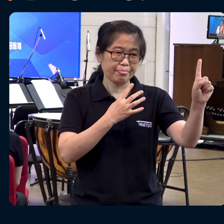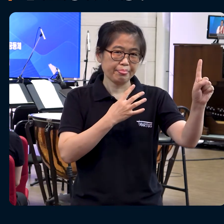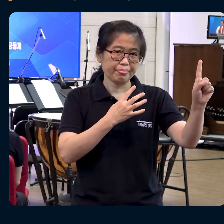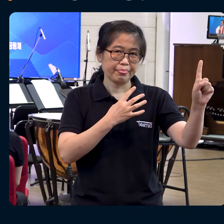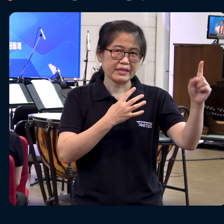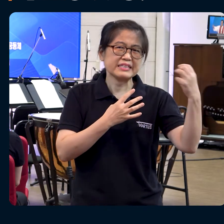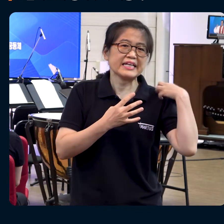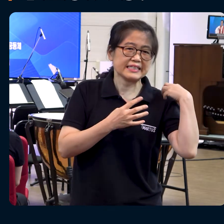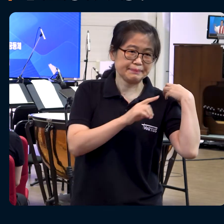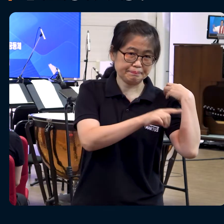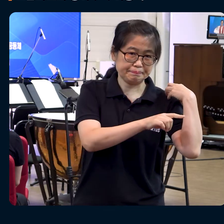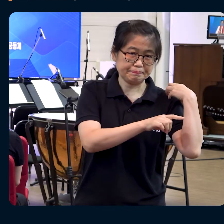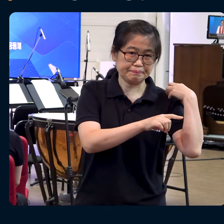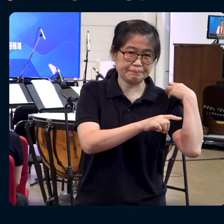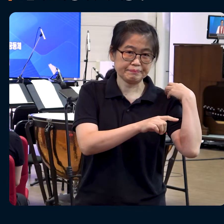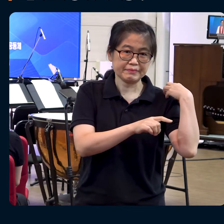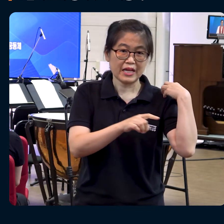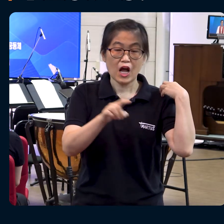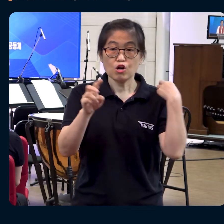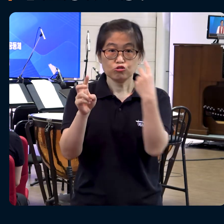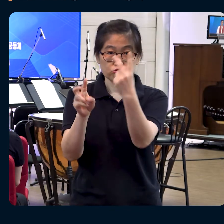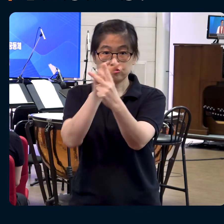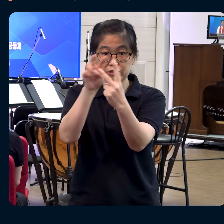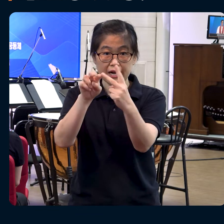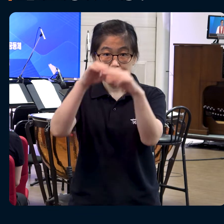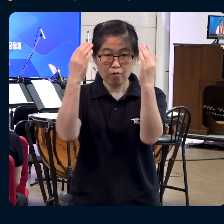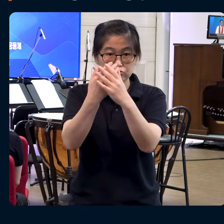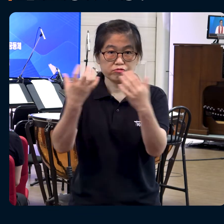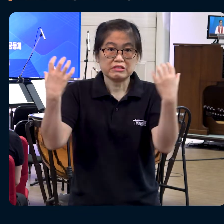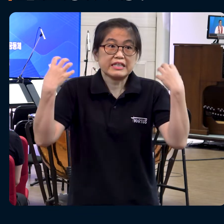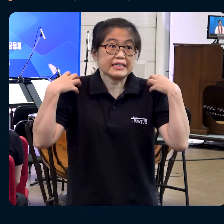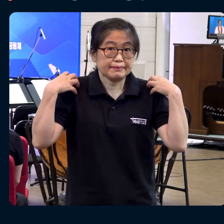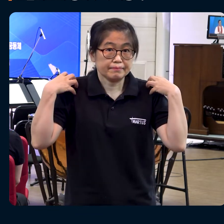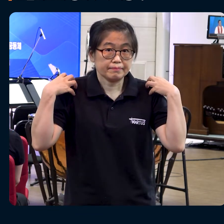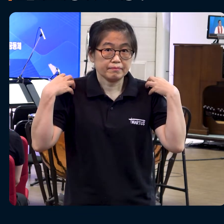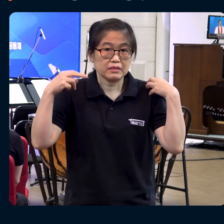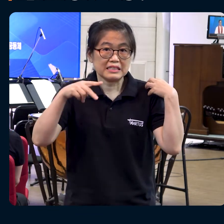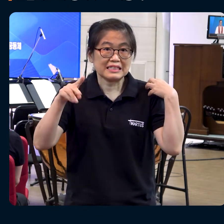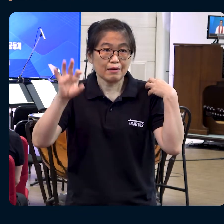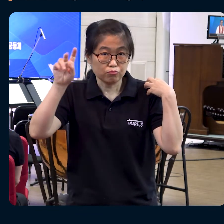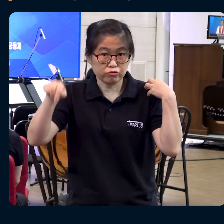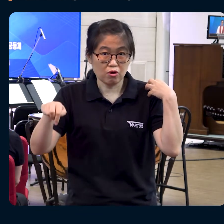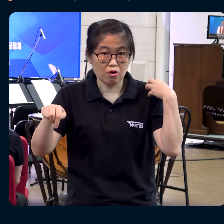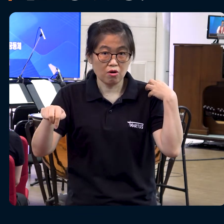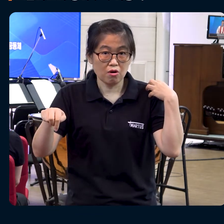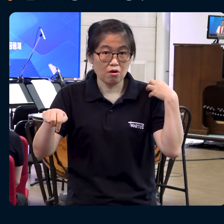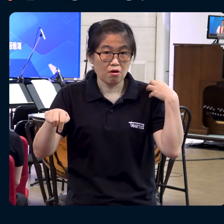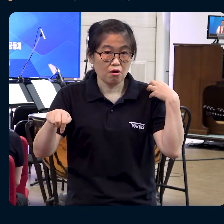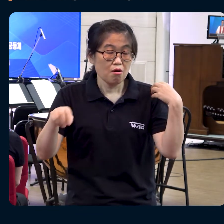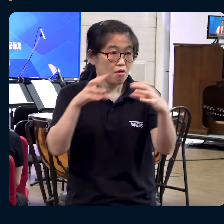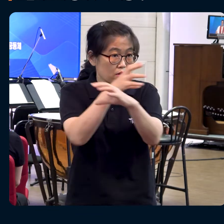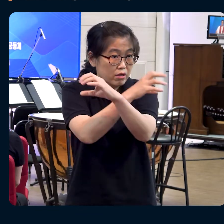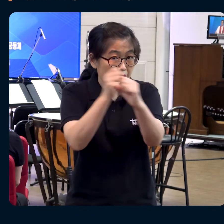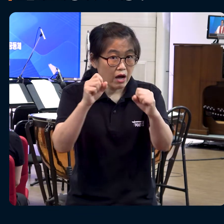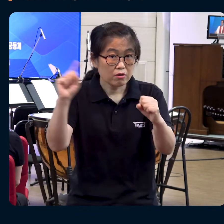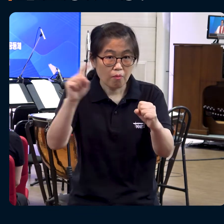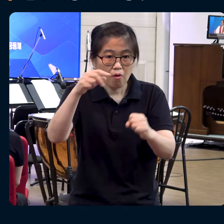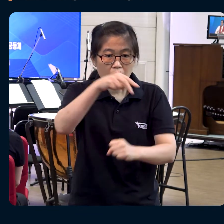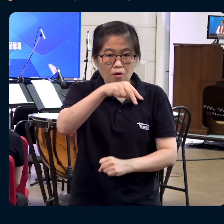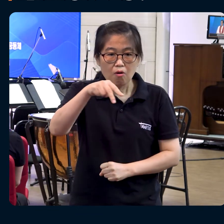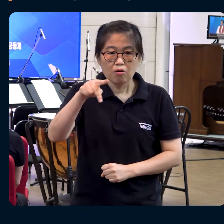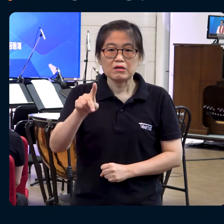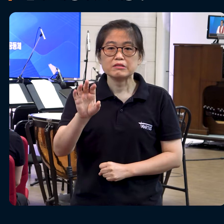한쪽에만 의무가 있는 게 편무적 계약이고요, 양쪽 다 의무가 있는 게 쌍무적 계약입니다. 자, 그런데 사실은 계약은